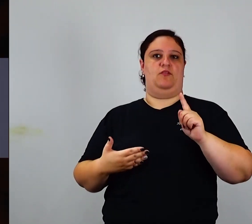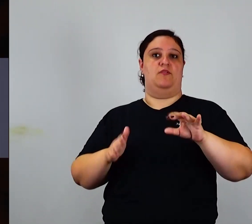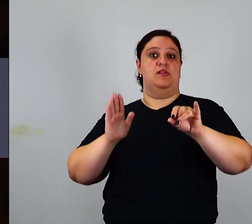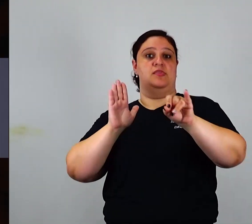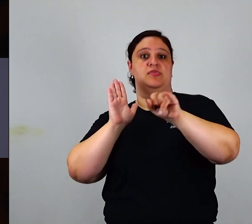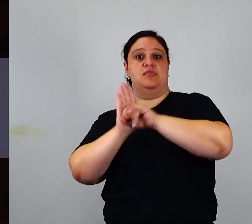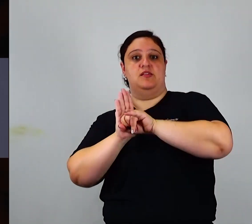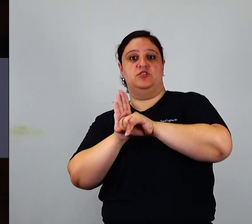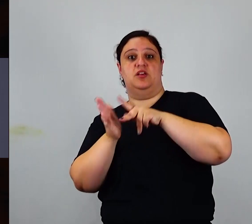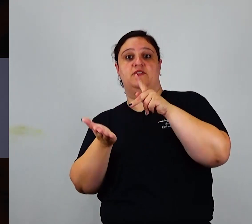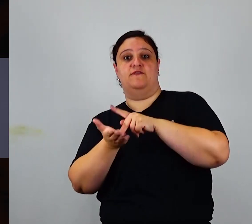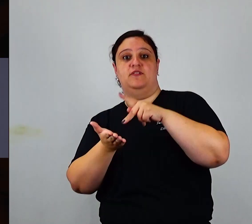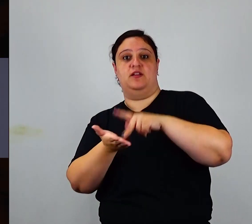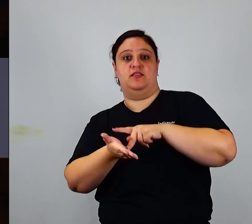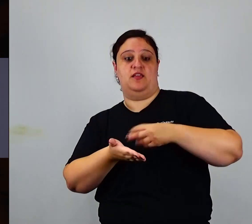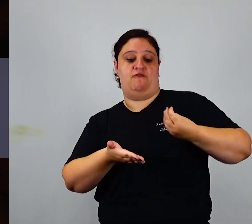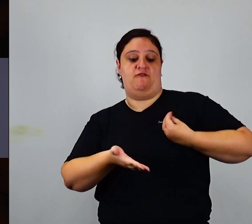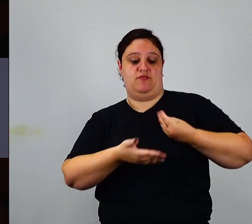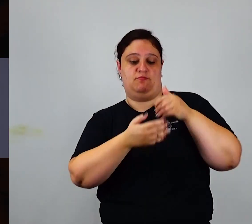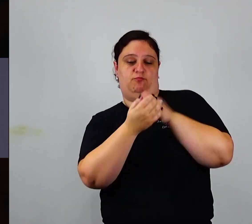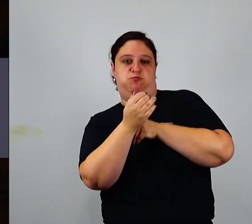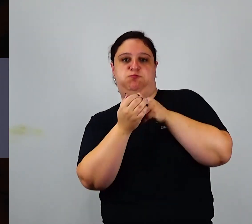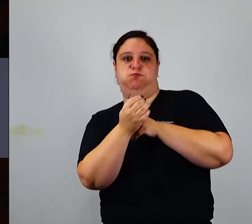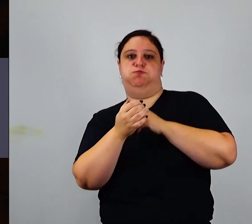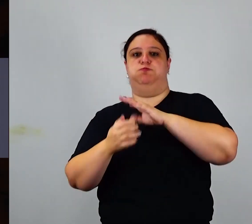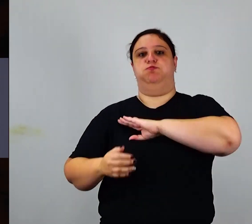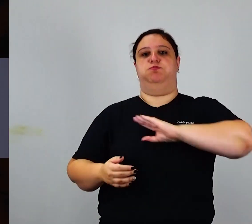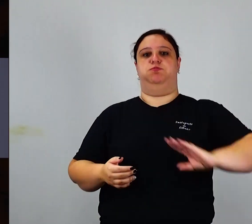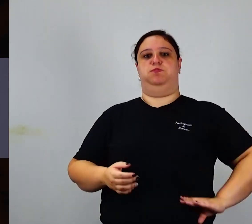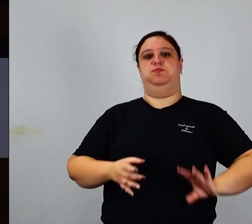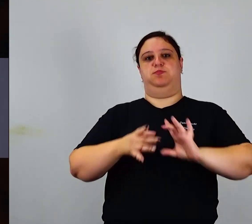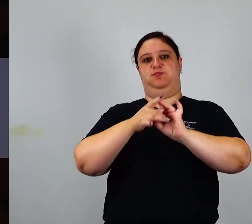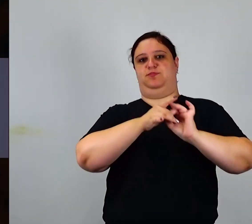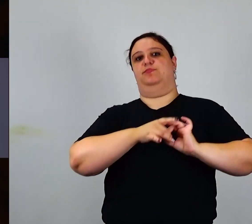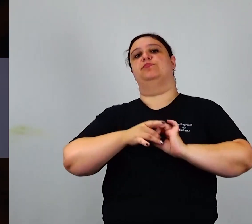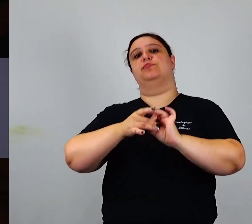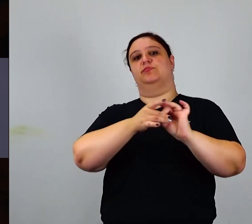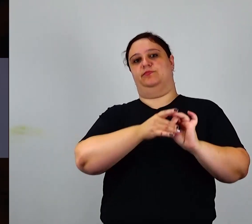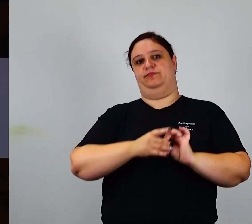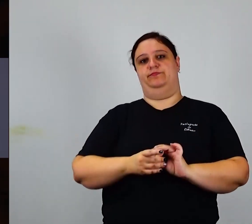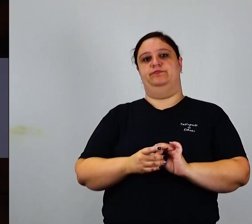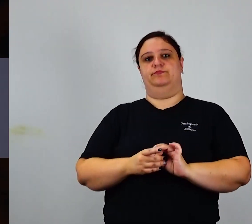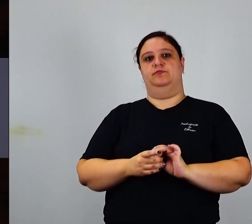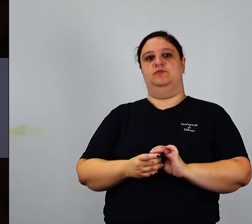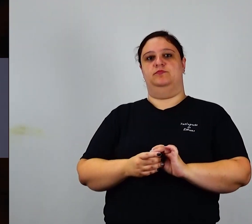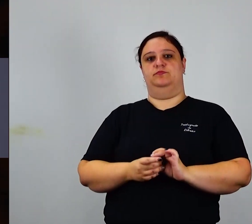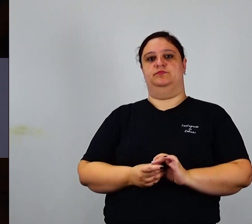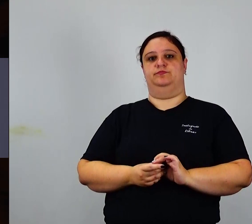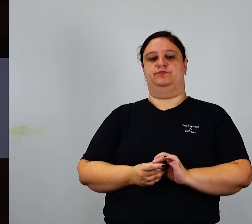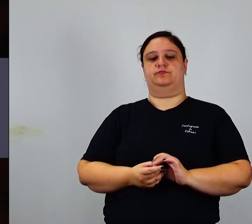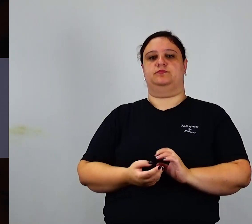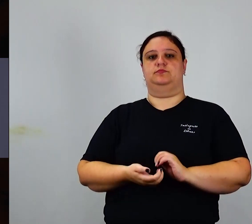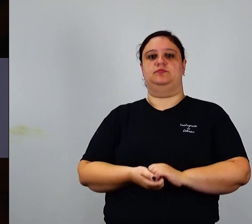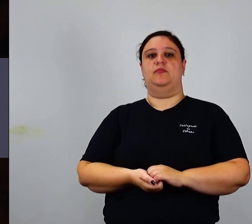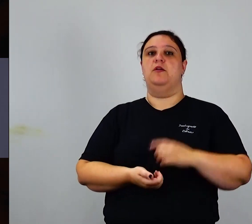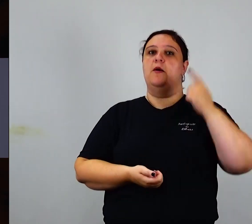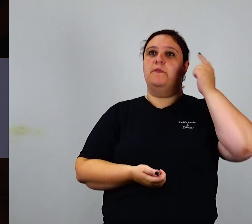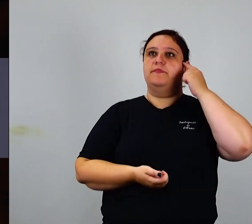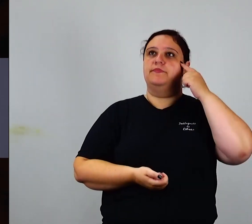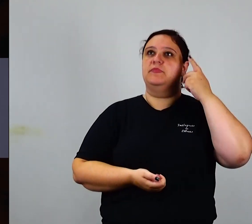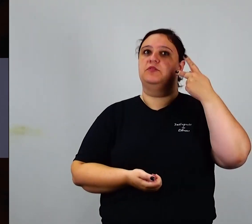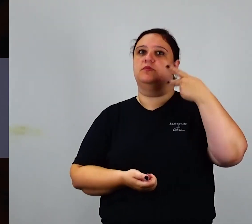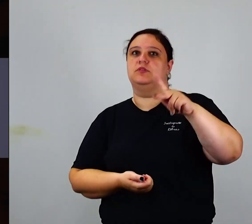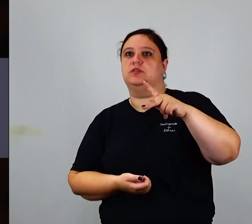A aparência não é a identidade. A maneira como você se veste, a maneira como você se comporta, o que você pensa, os